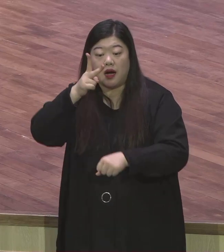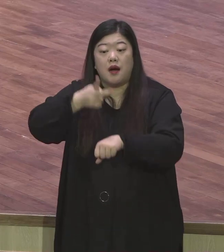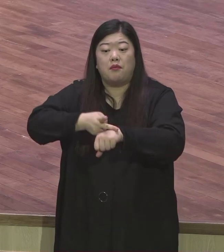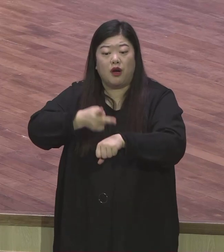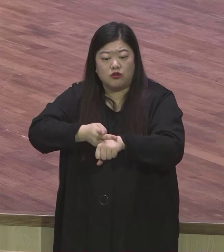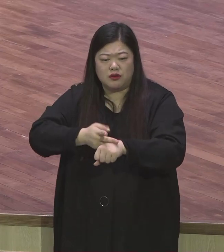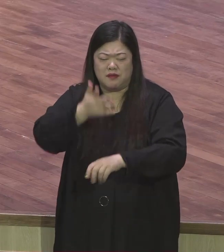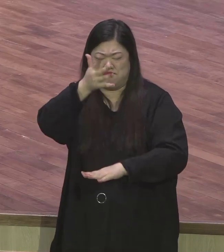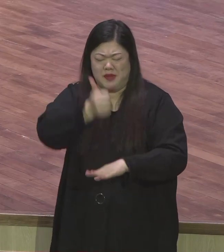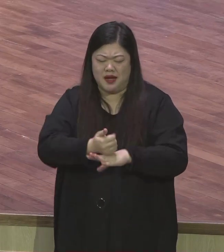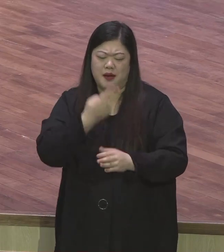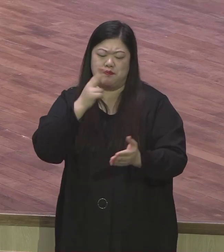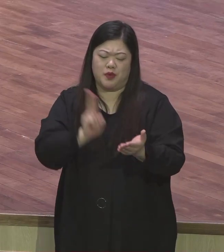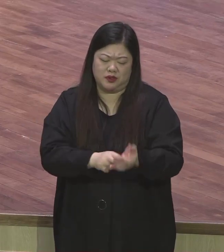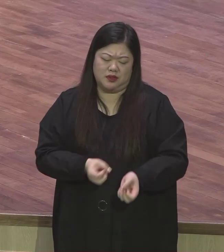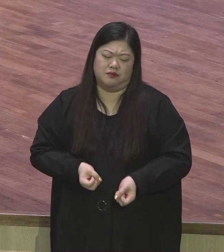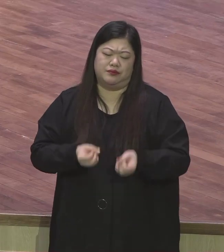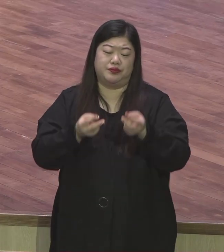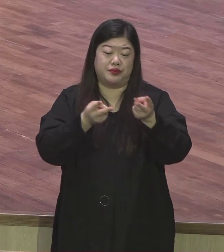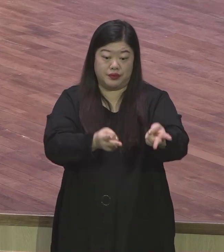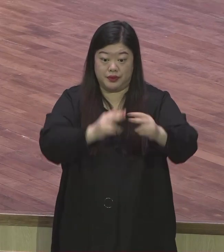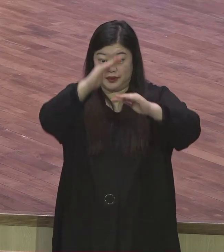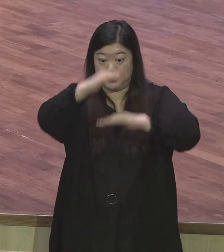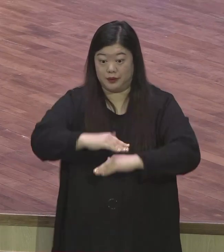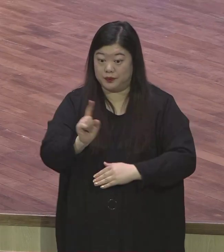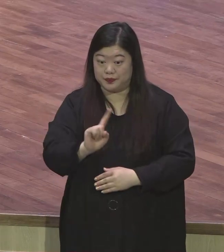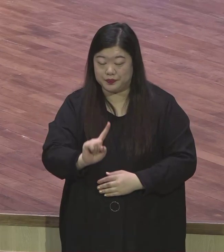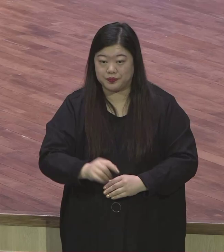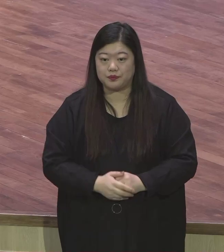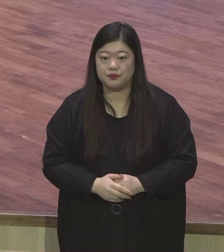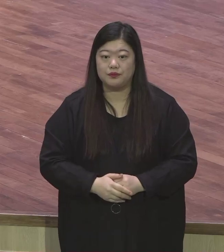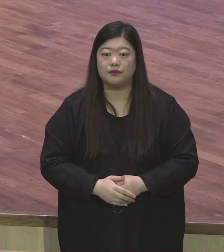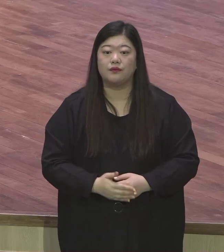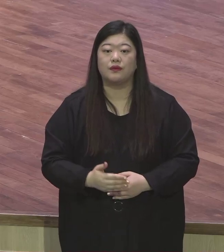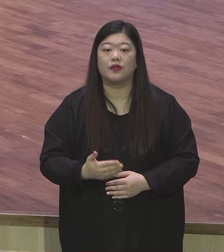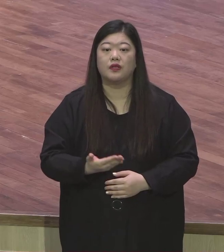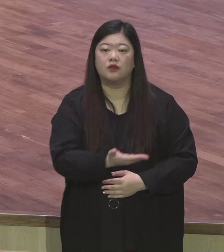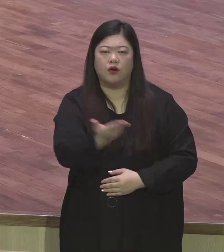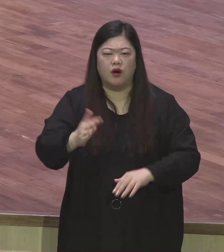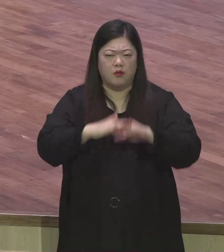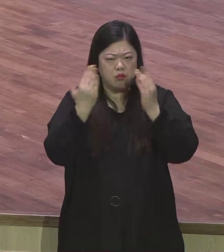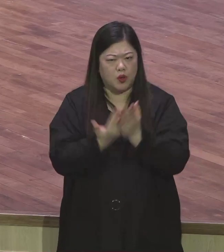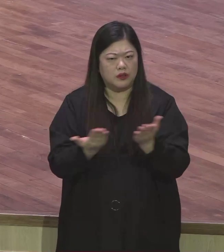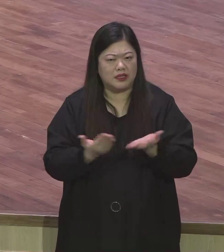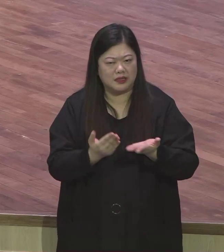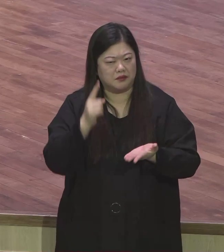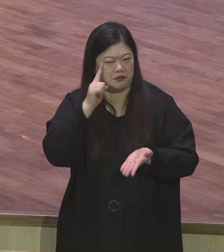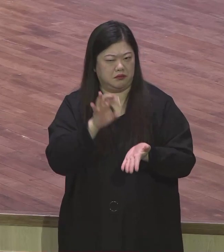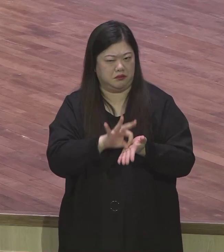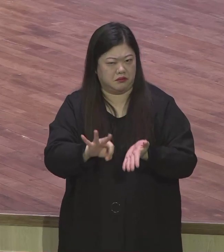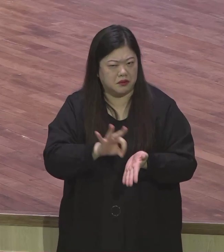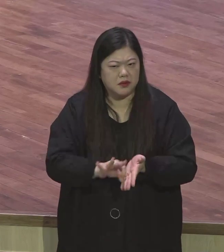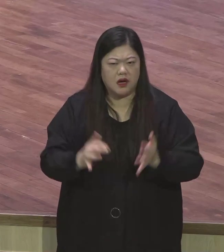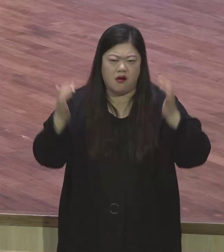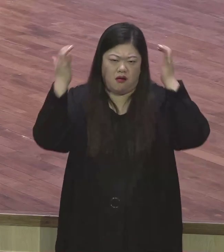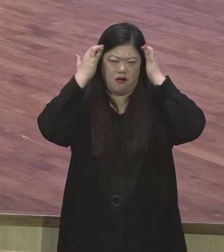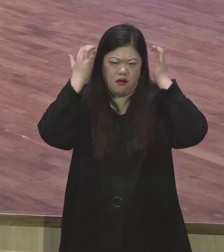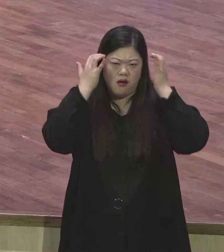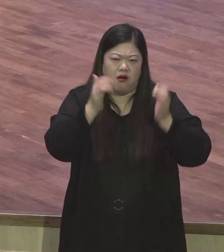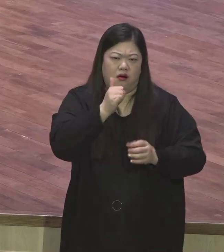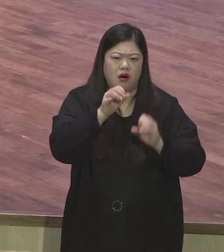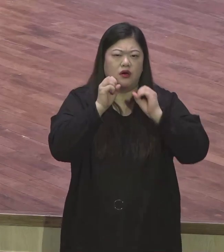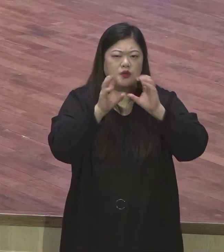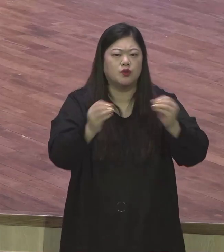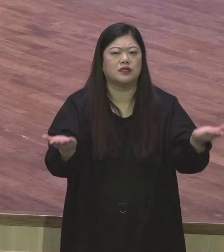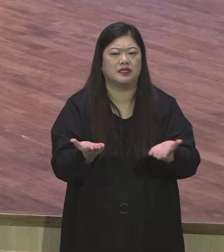보낸 편지에 이렇게 말합니다. 너는 모든 일에 신중하고 고난을 받으며 전도자의